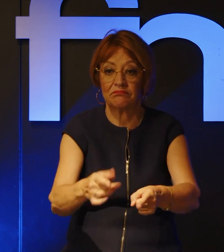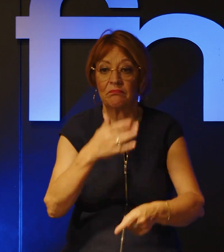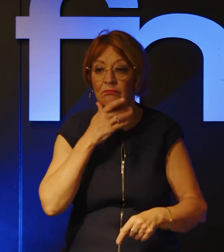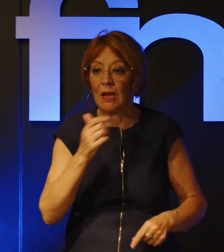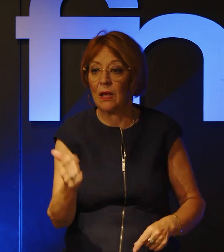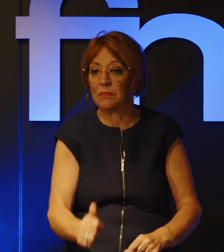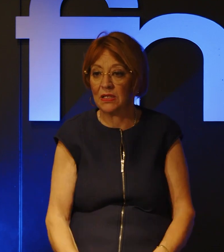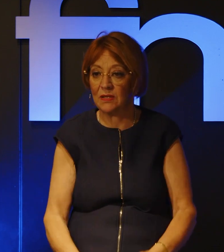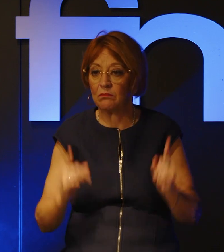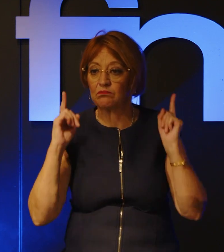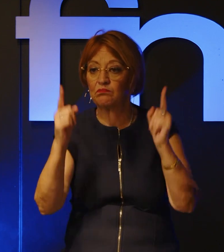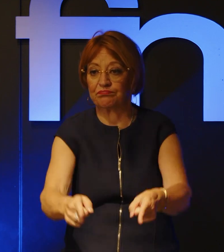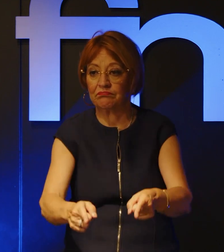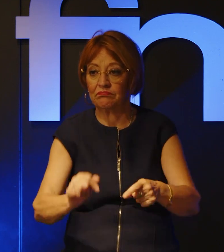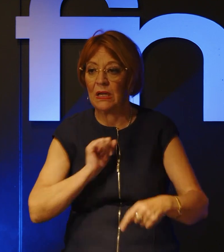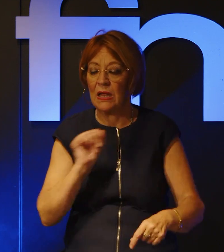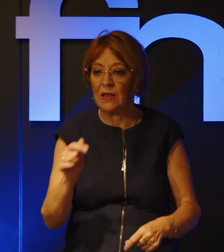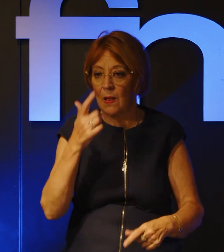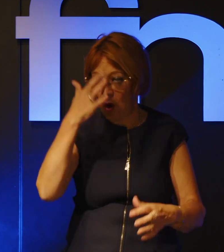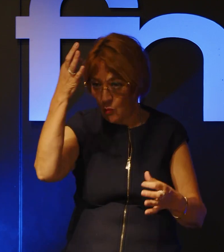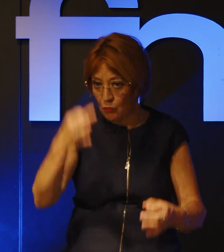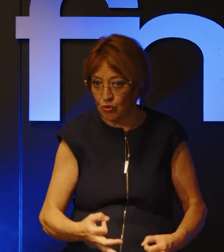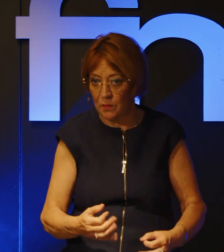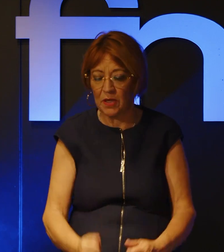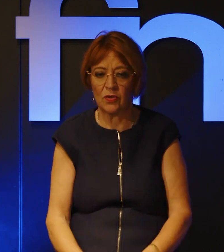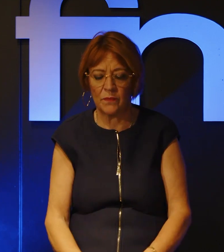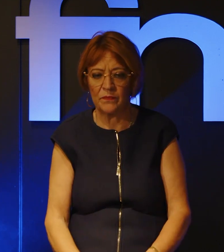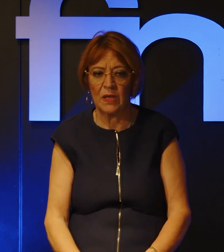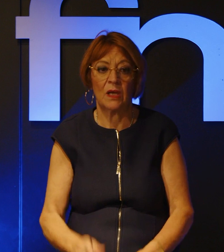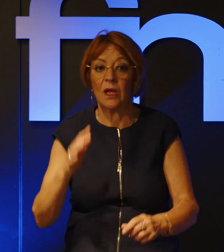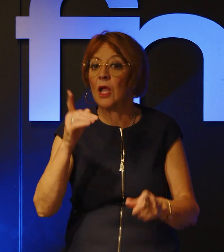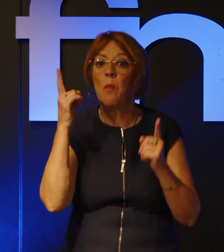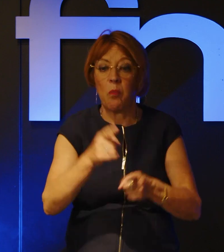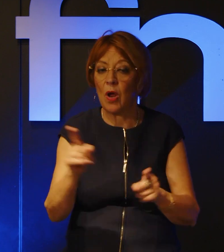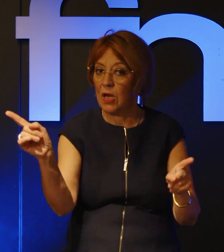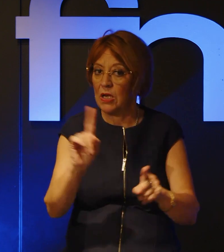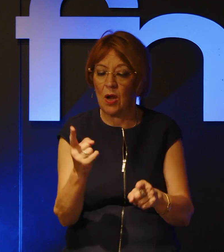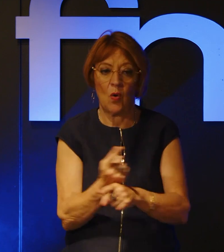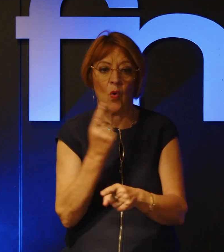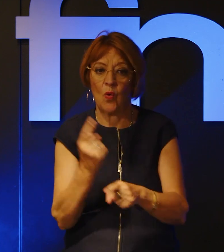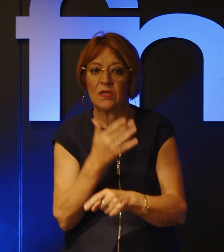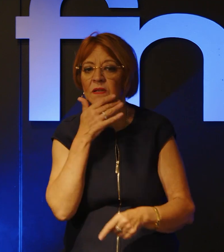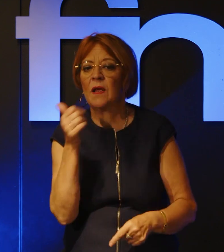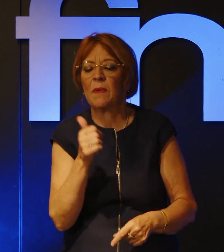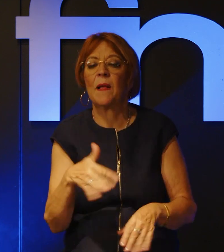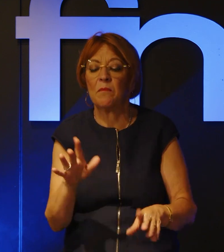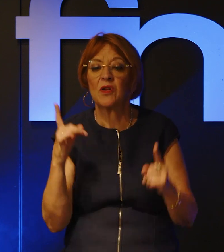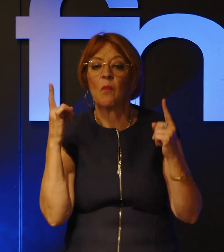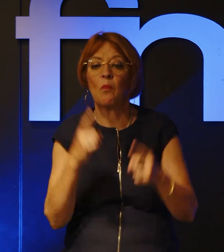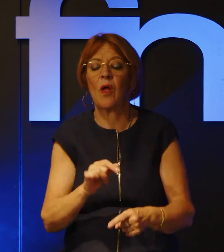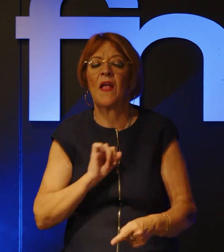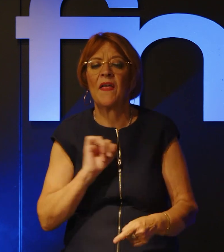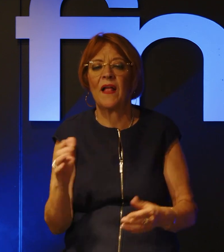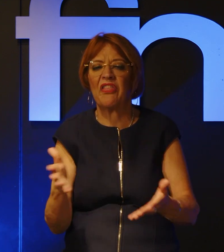beleza que vai impor o comportamento e já não o vai impor nas ações belas mas o vai impor